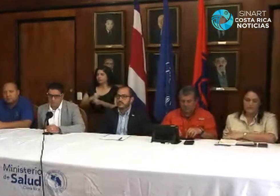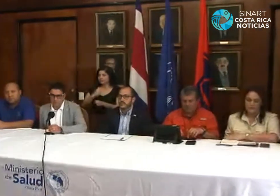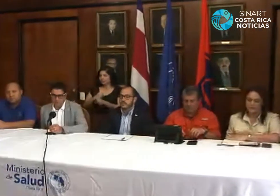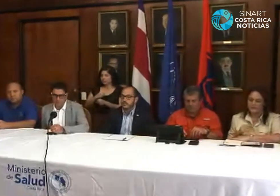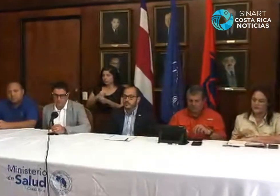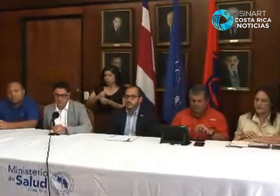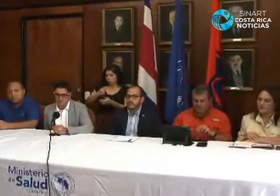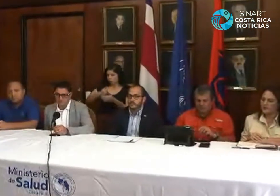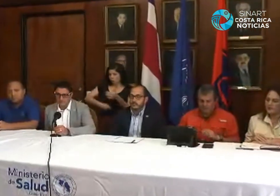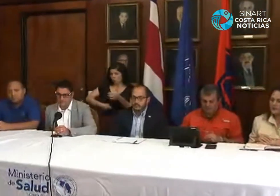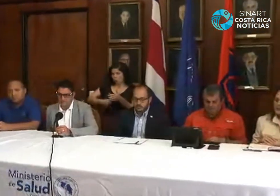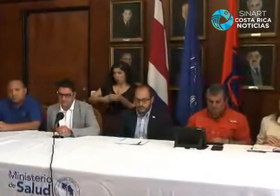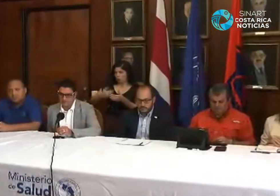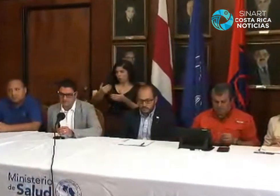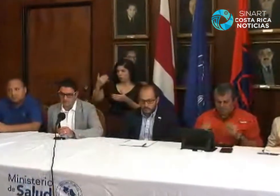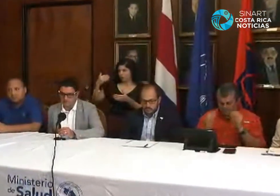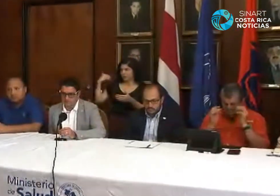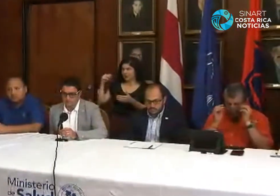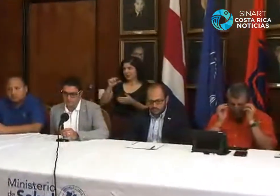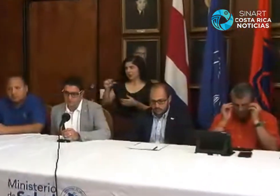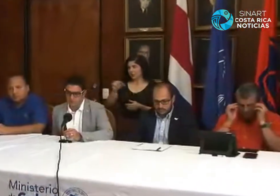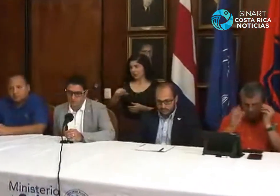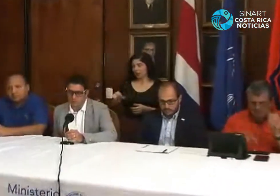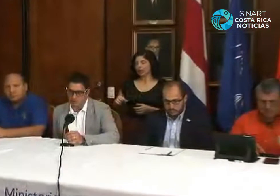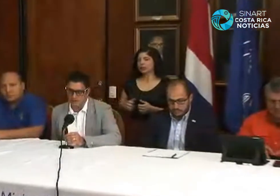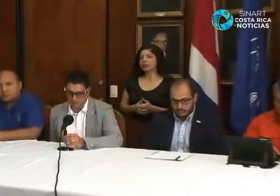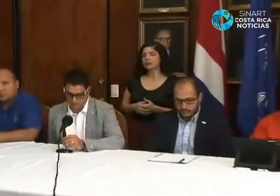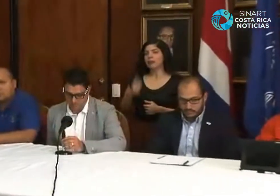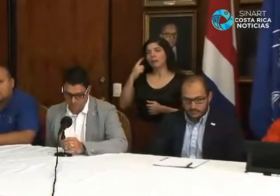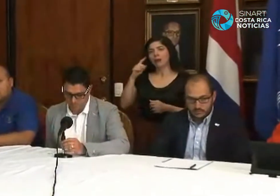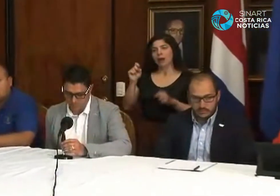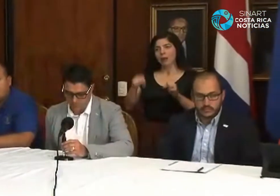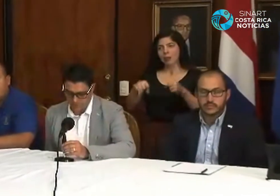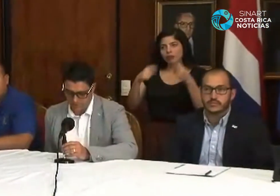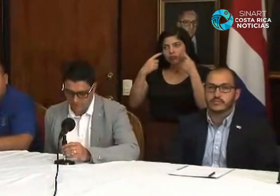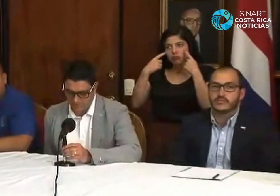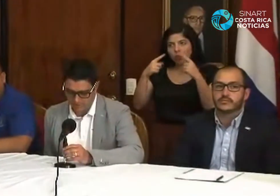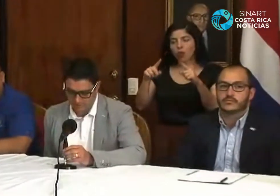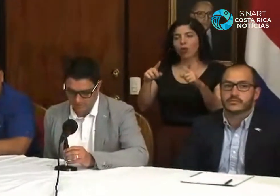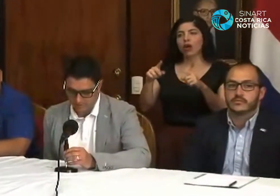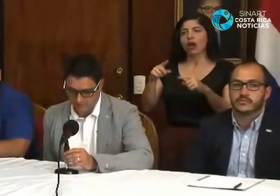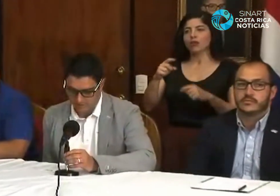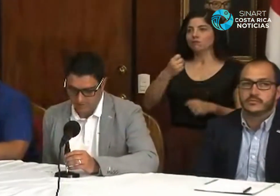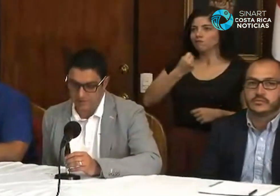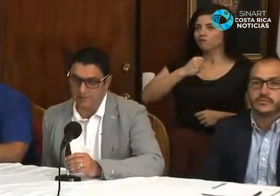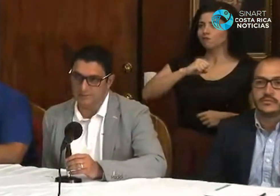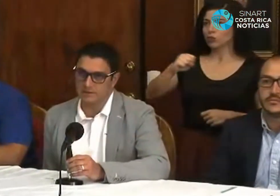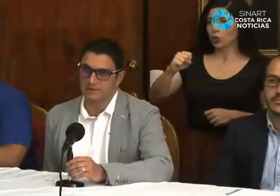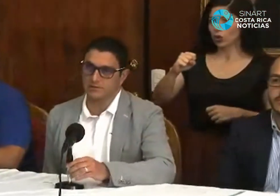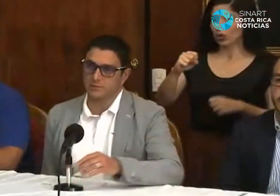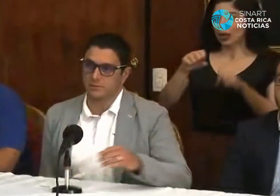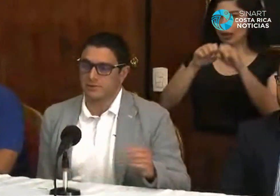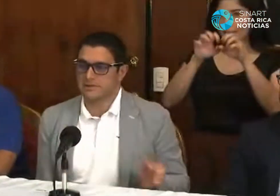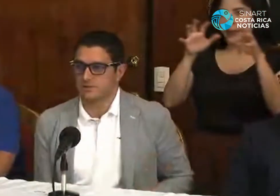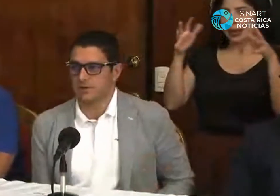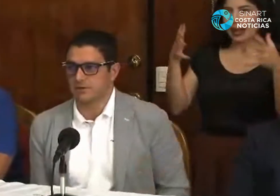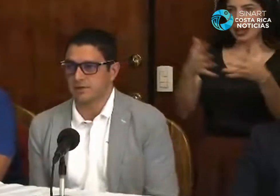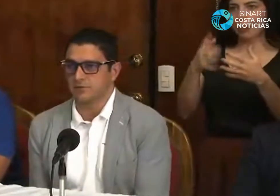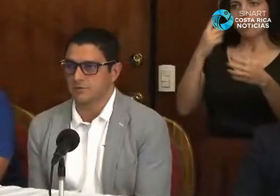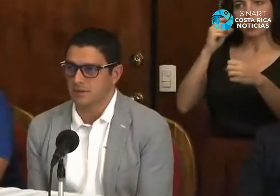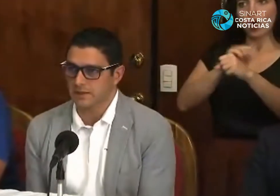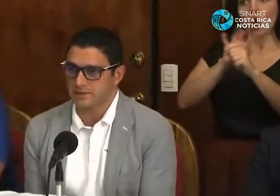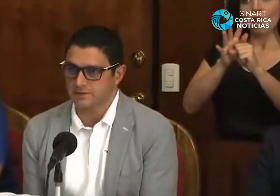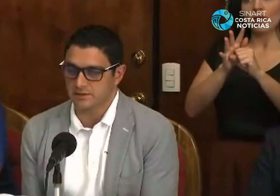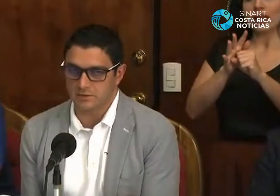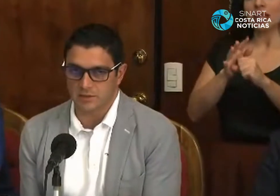Trabajando arduamente en las últimas semanas para lograr poder combatir la pandemia por COVID-19